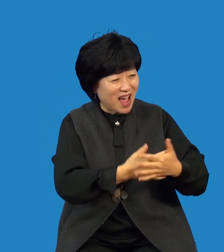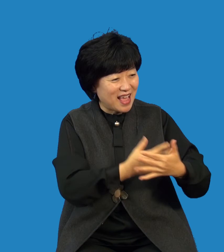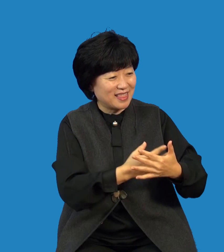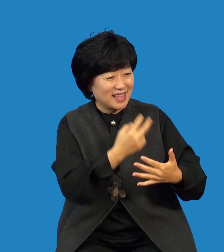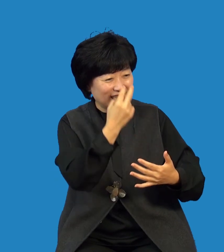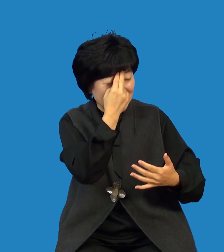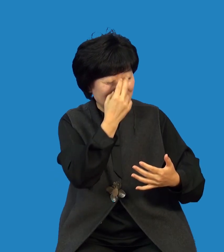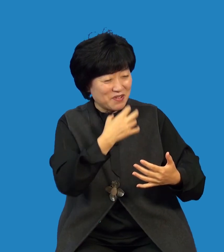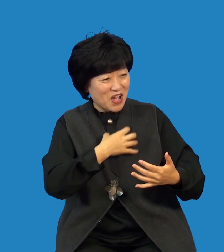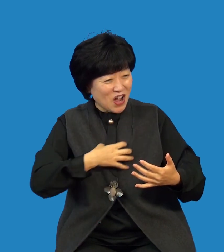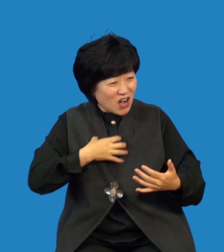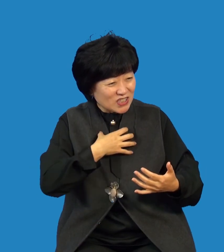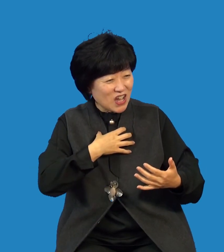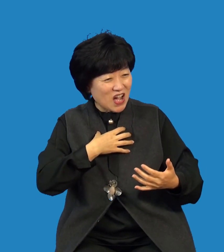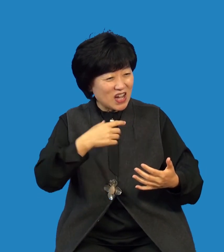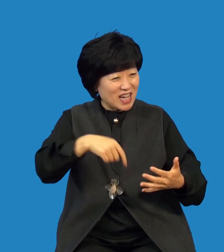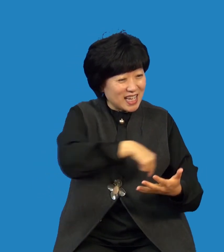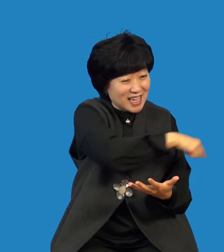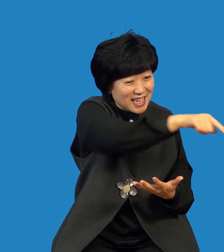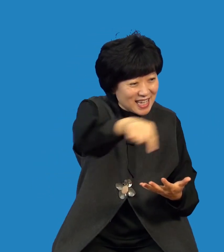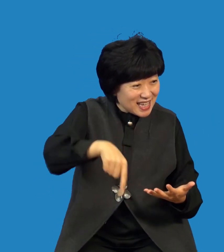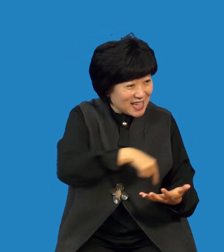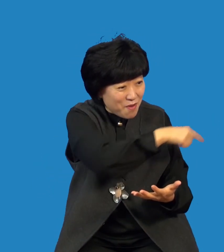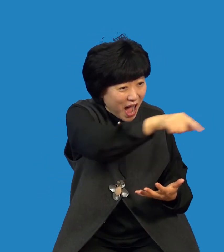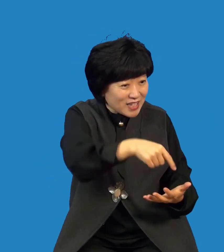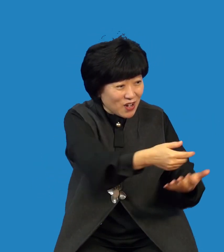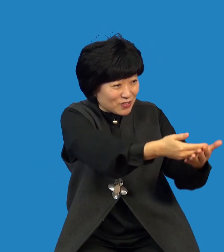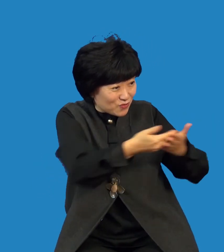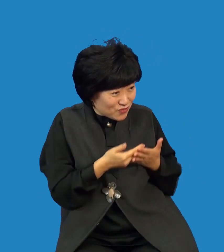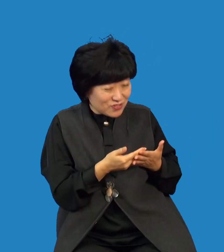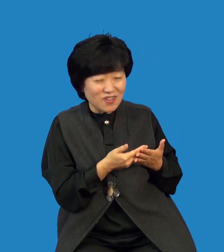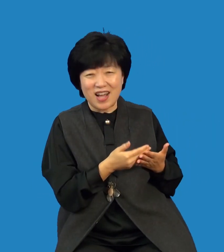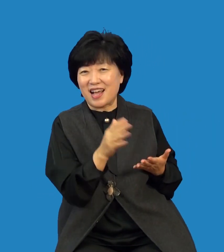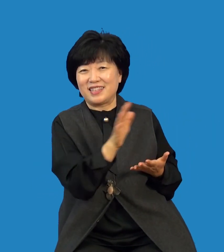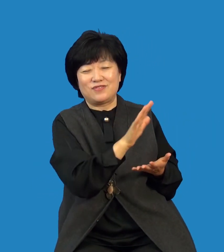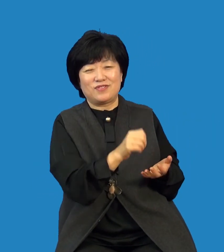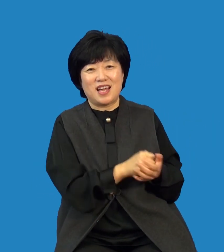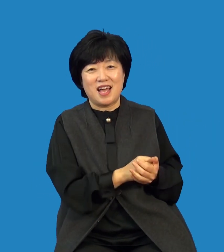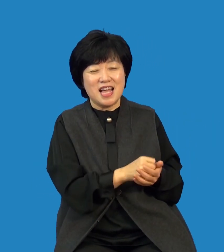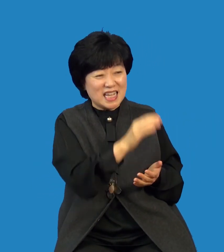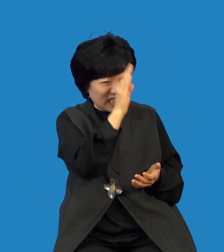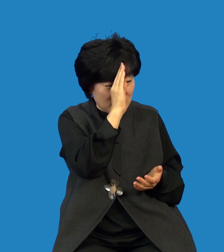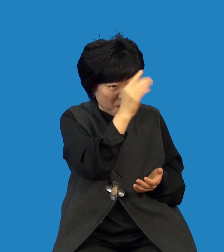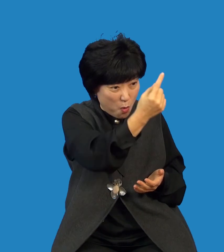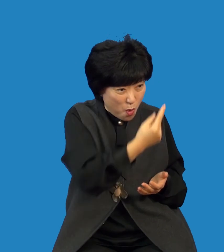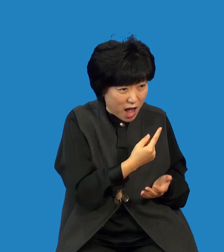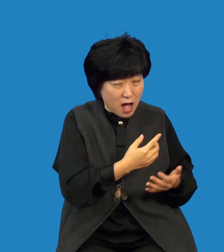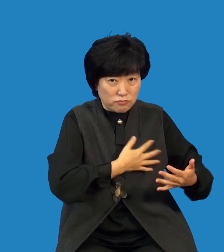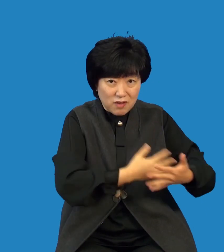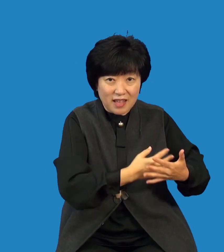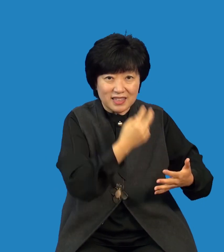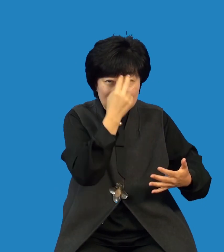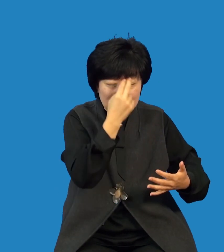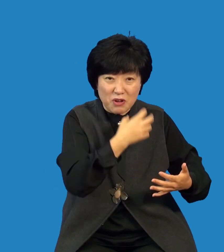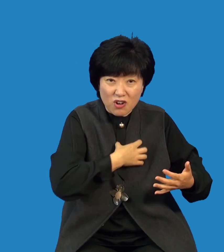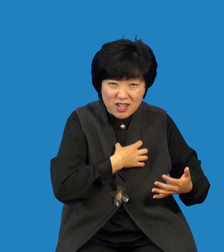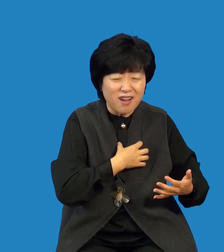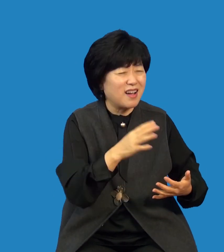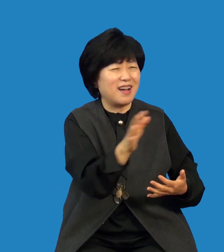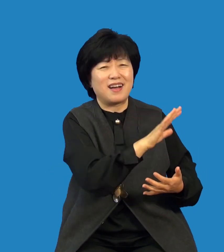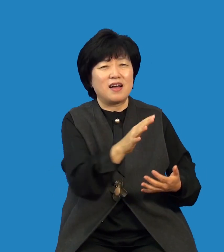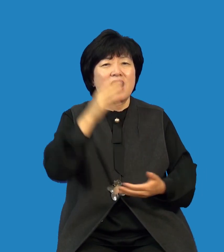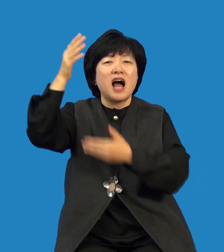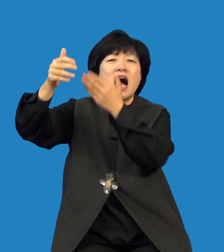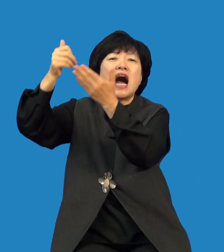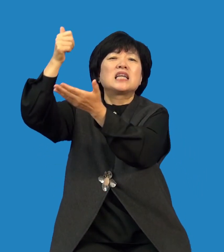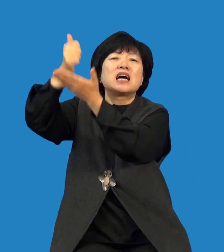아니구나. 그것은 사람이 주는 것도 아니구나. 그것은 질병이 만들어내는 것도 아니구나. 그것은 하나님이 없어서 생기는 거구나. 그래서